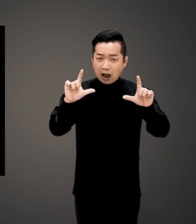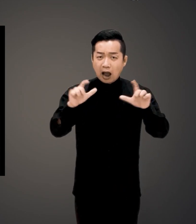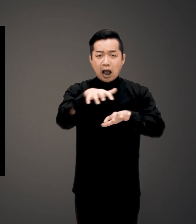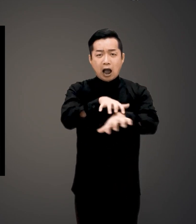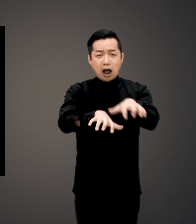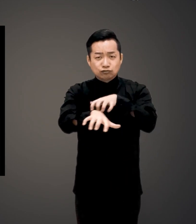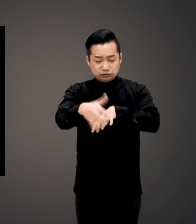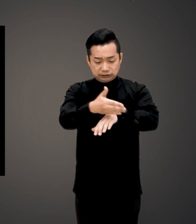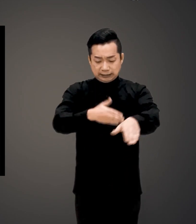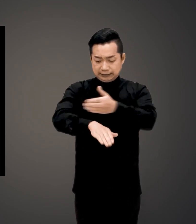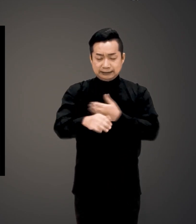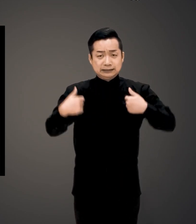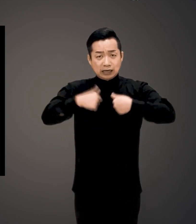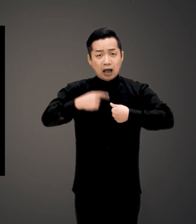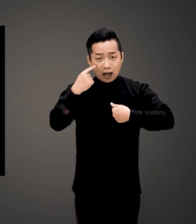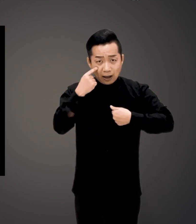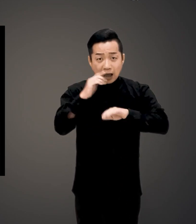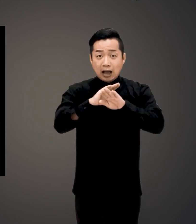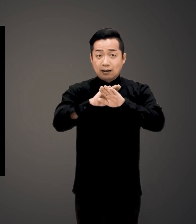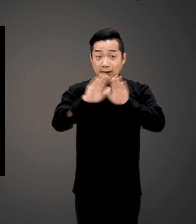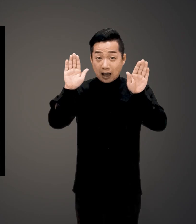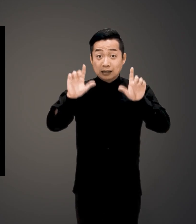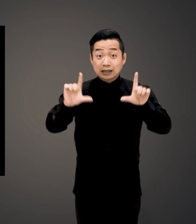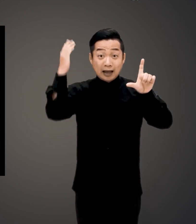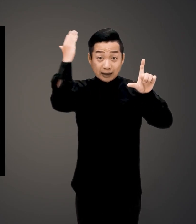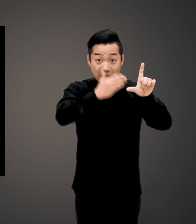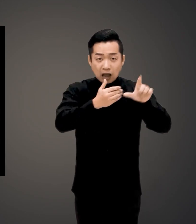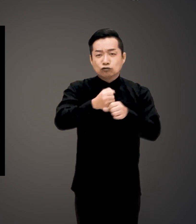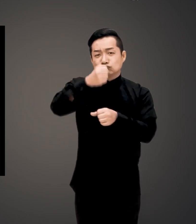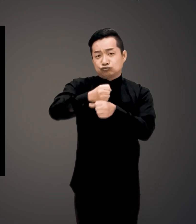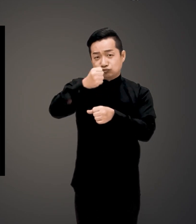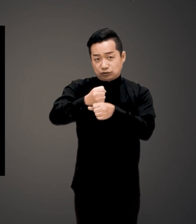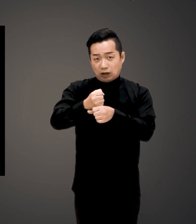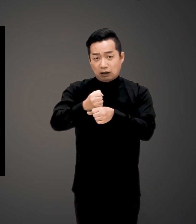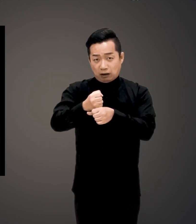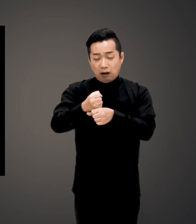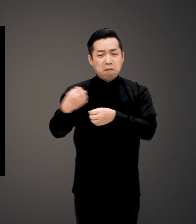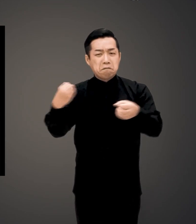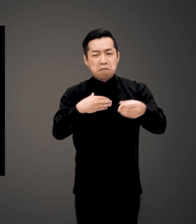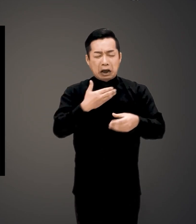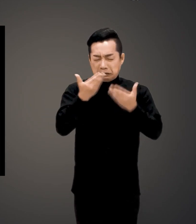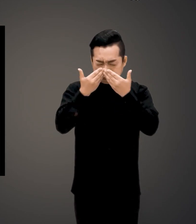가죽 재킷을 입는 거야. 맑은 날은 우산을 쓰고 누가